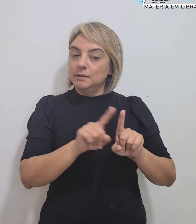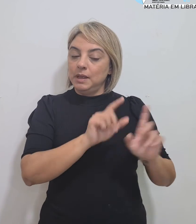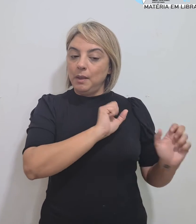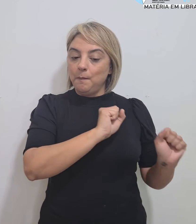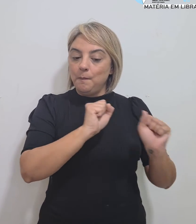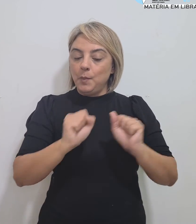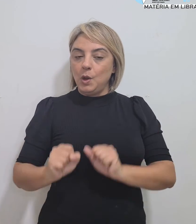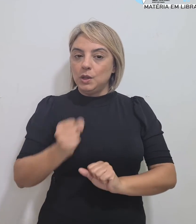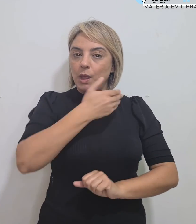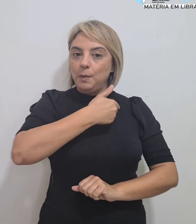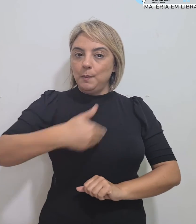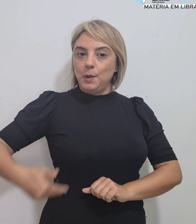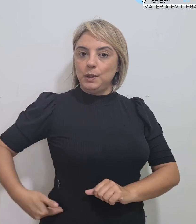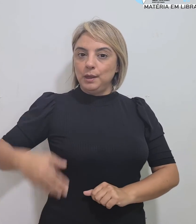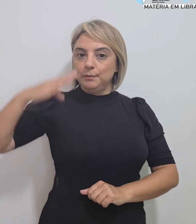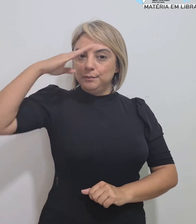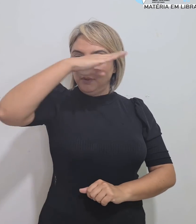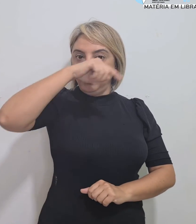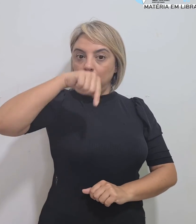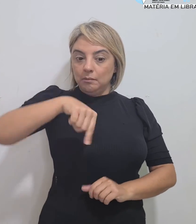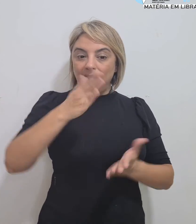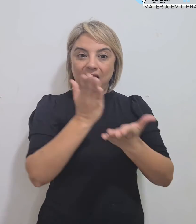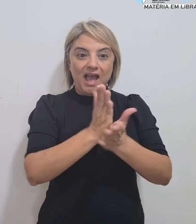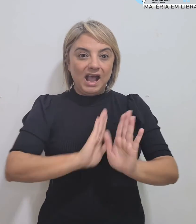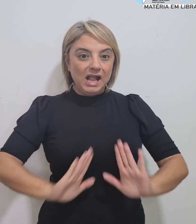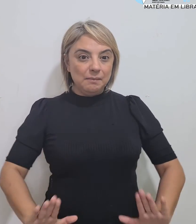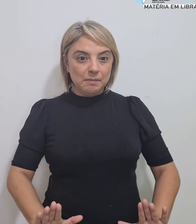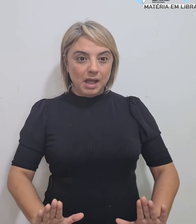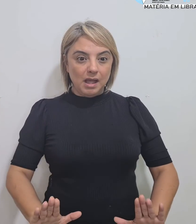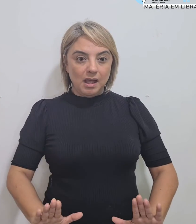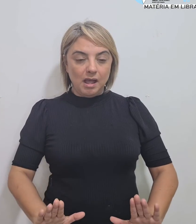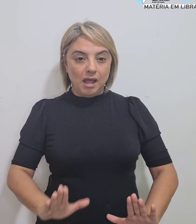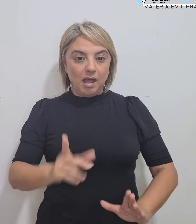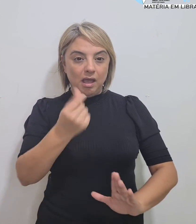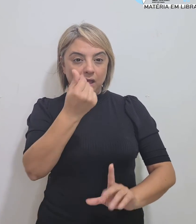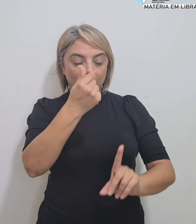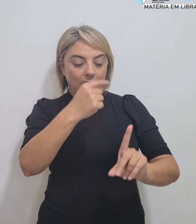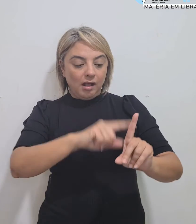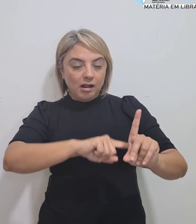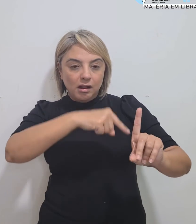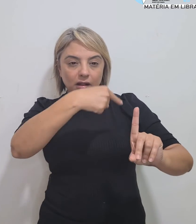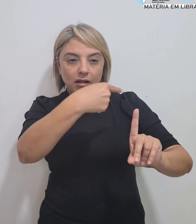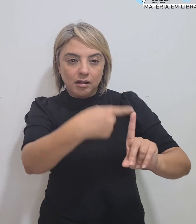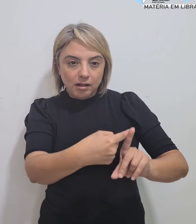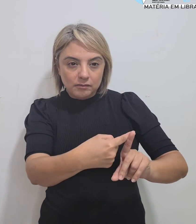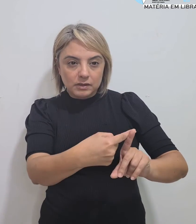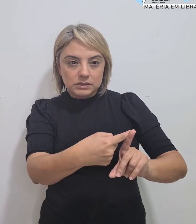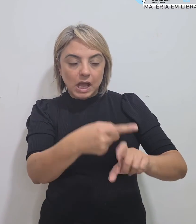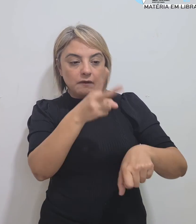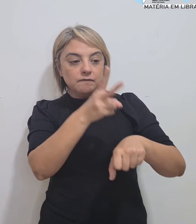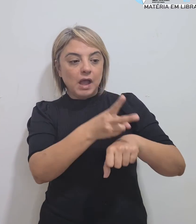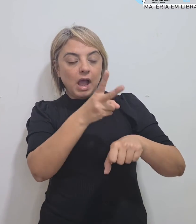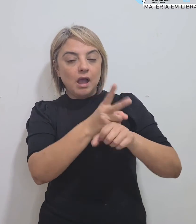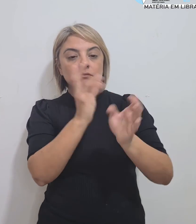mais poderes ao Presidente da República para extinguir cargos, gratificações, funções e órgãos,